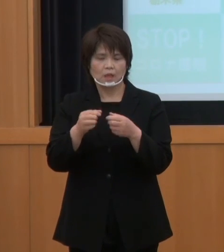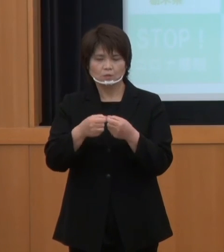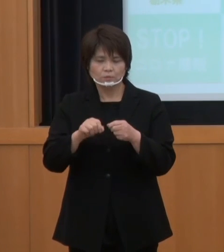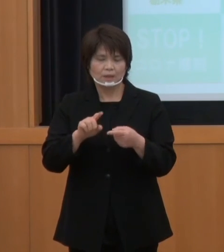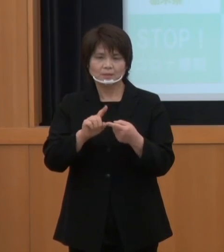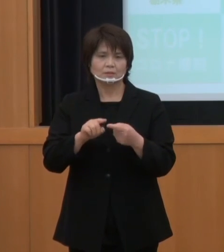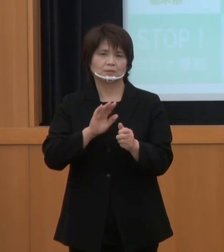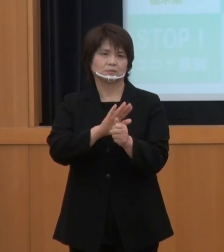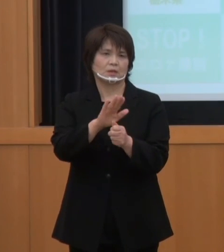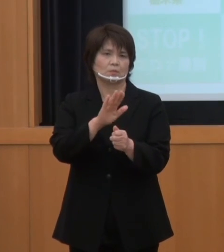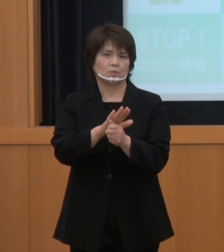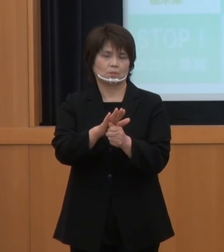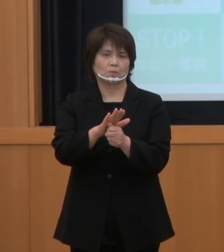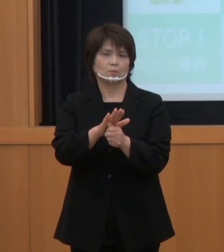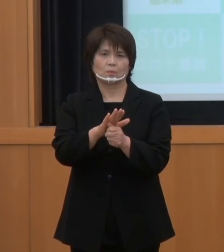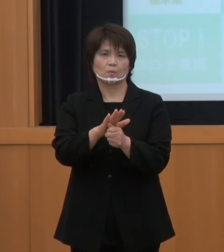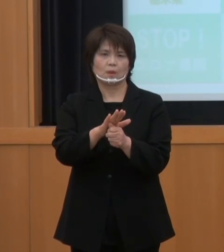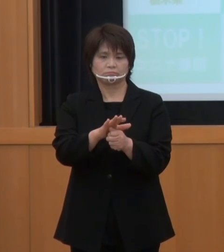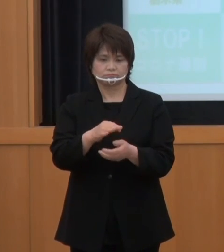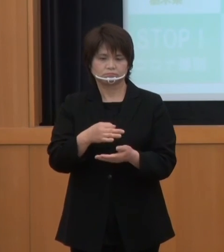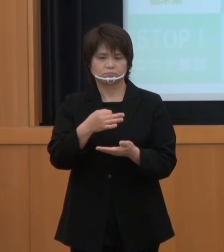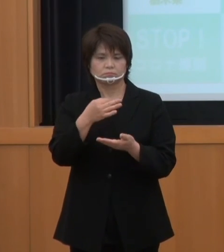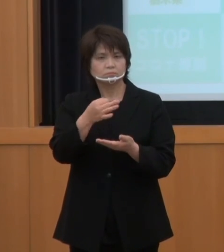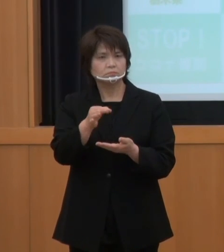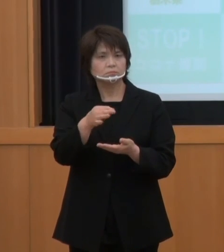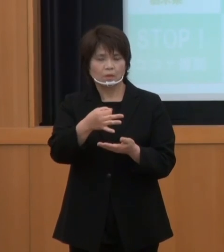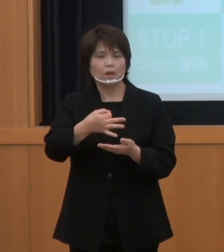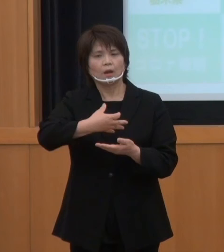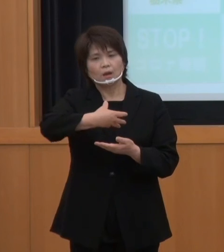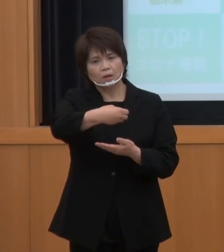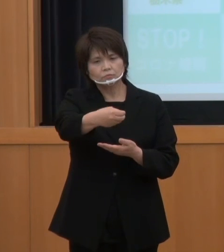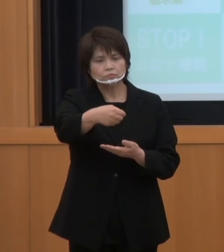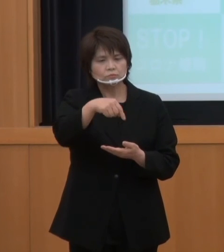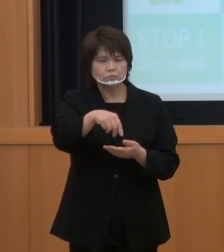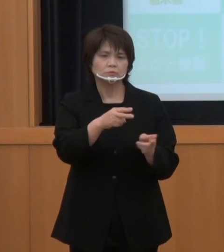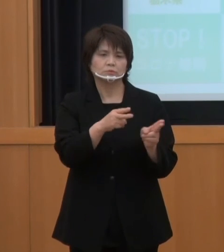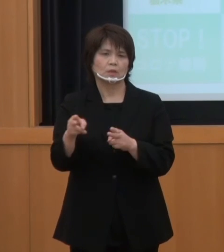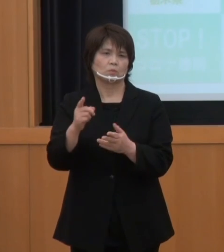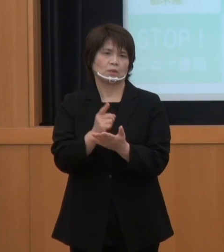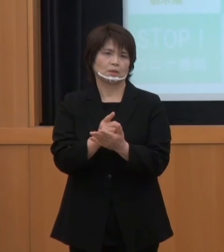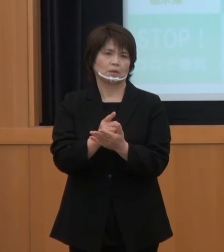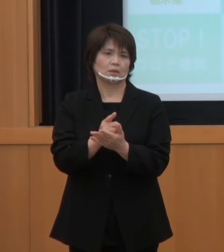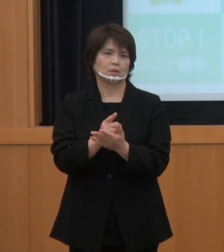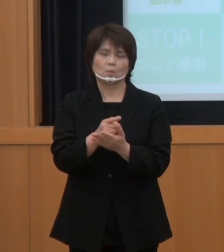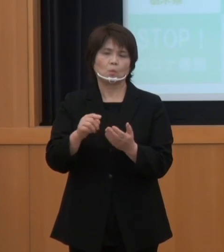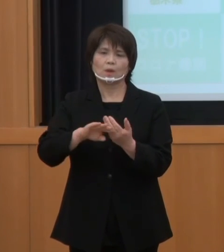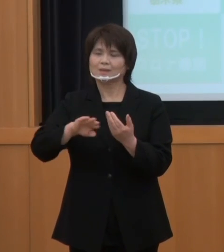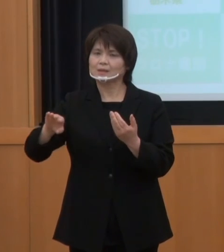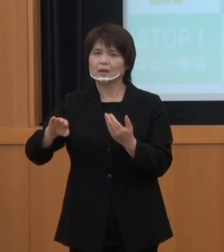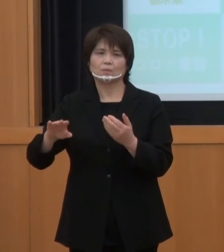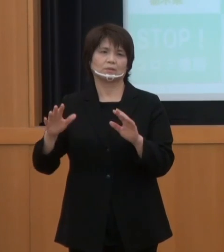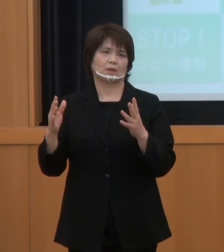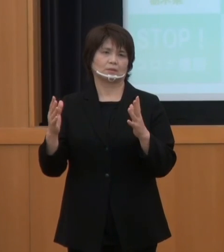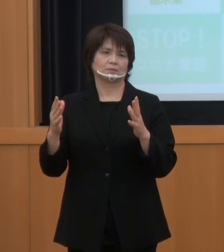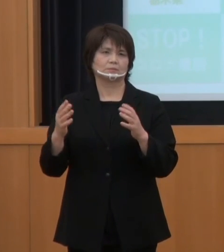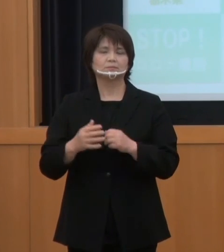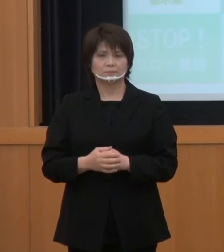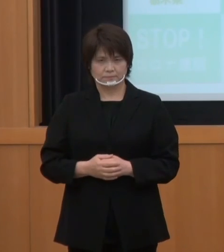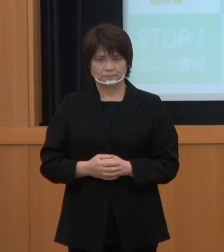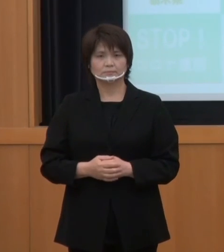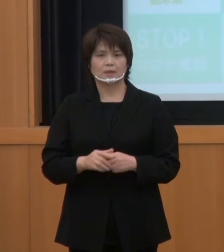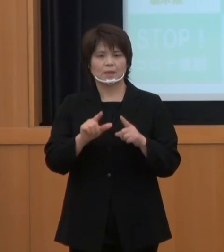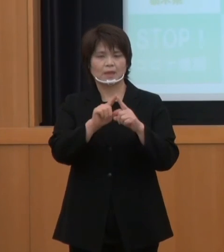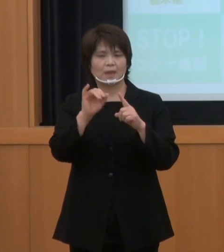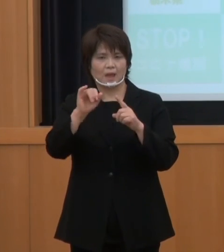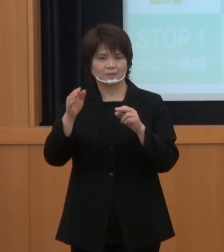支援というのは融資制度以外は県では持ち合わせておりませんが、AI